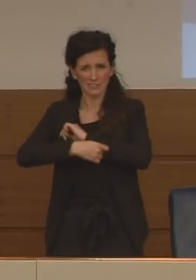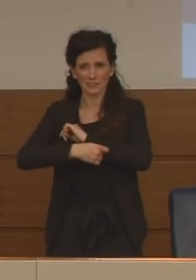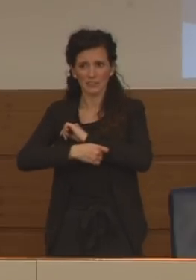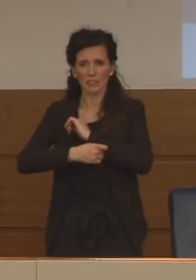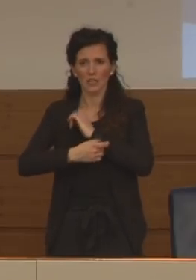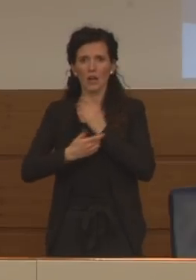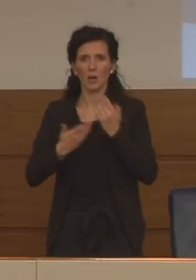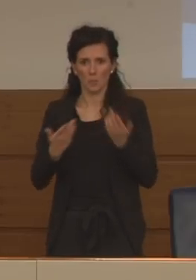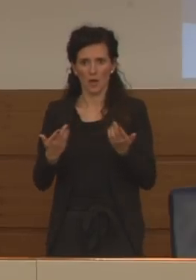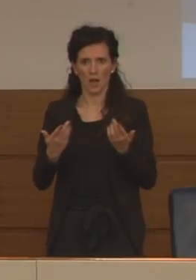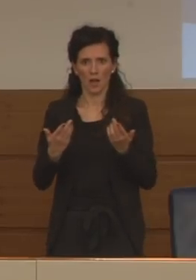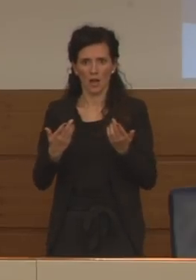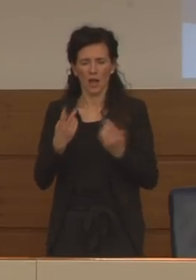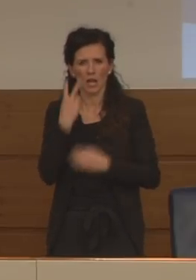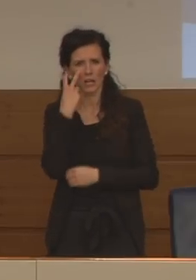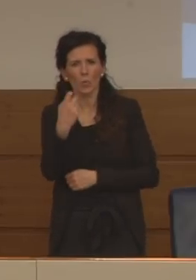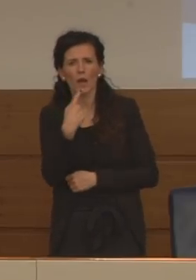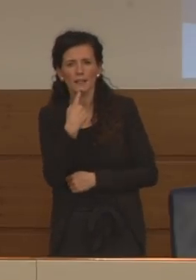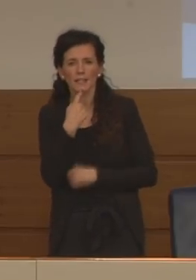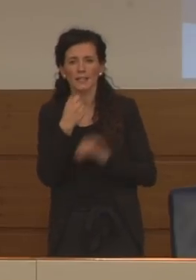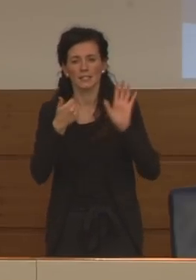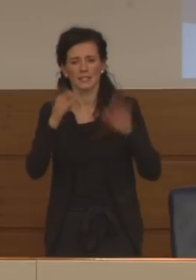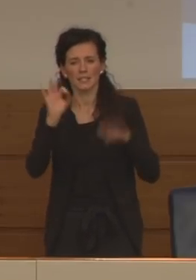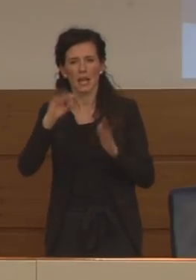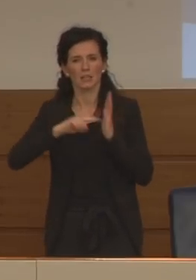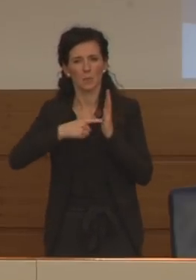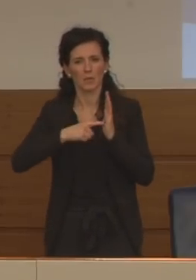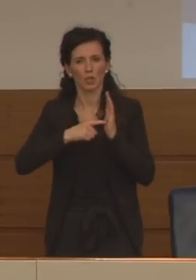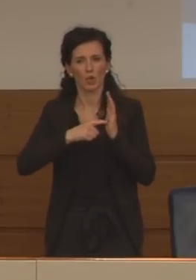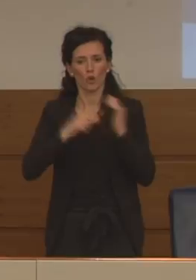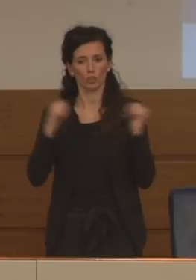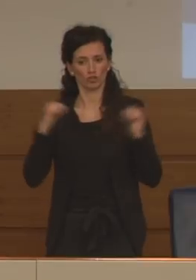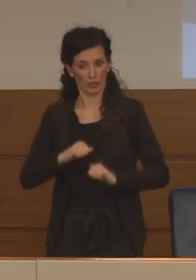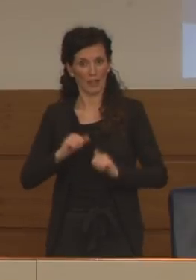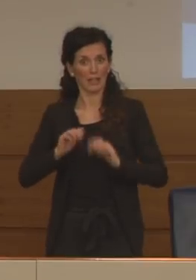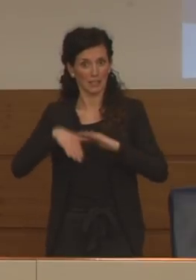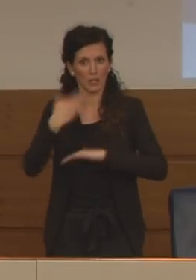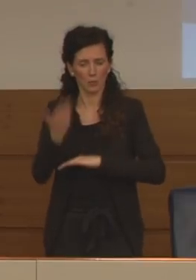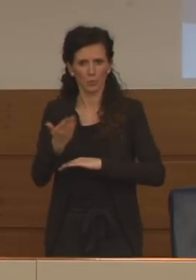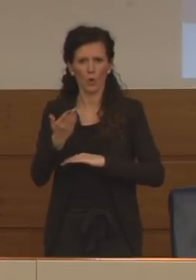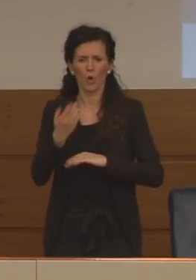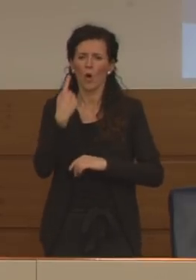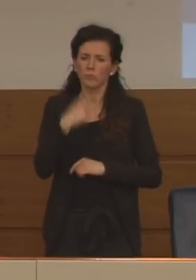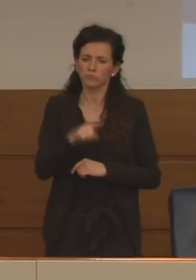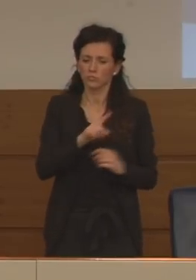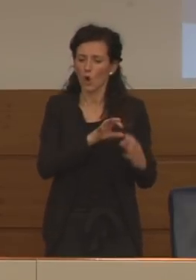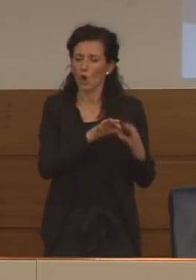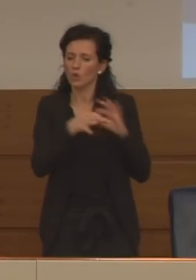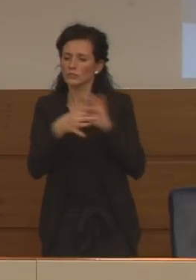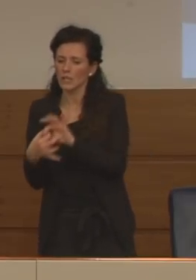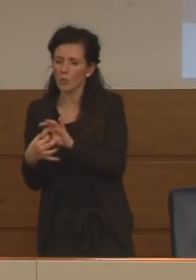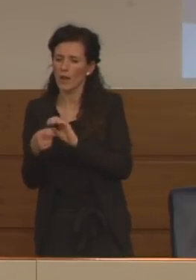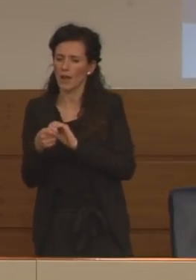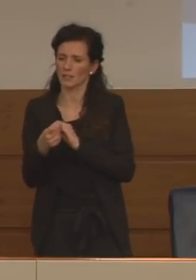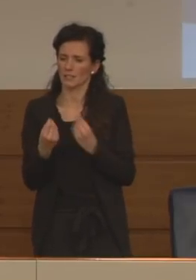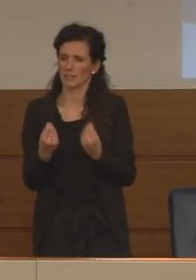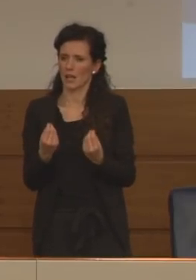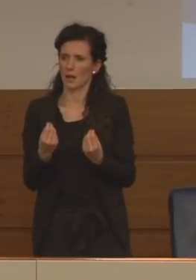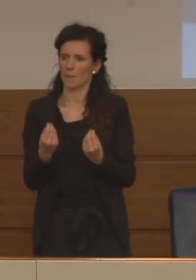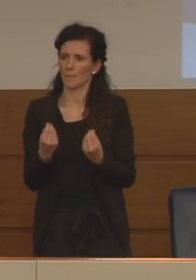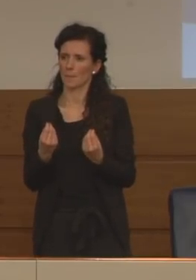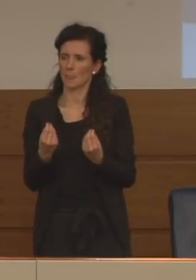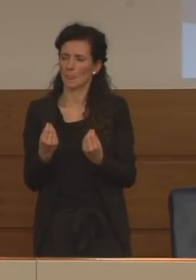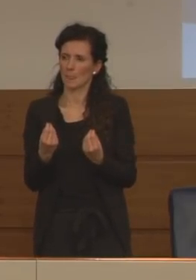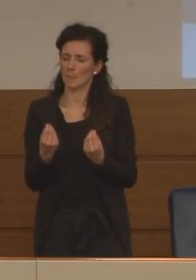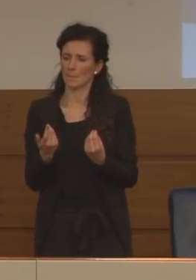60 milioni dei cittadini e più ovvero le conseguenze che sono forse non tangibili come il crash